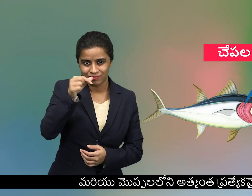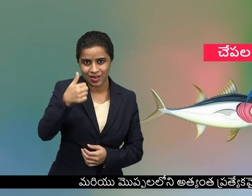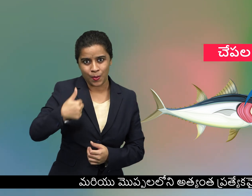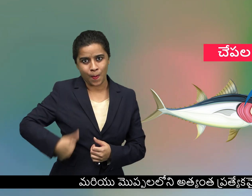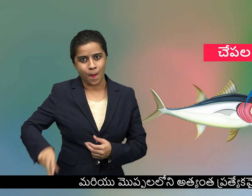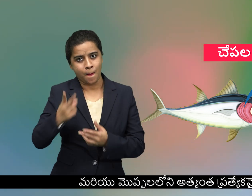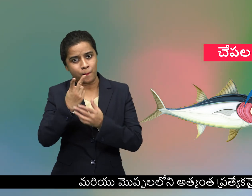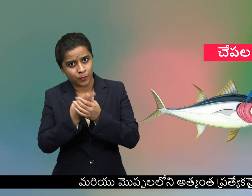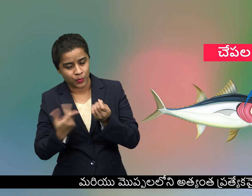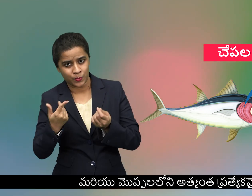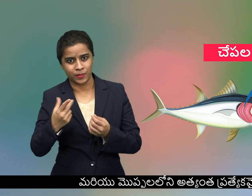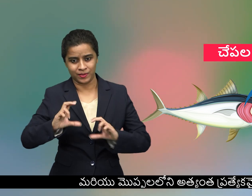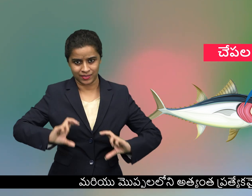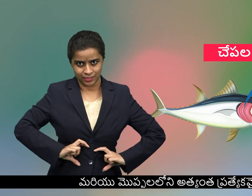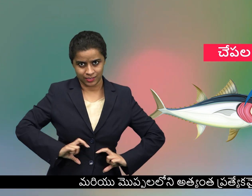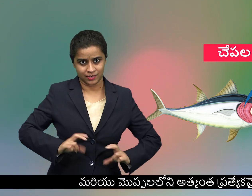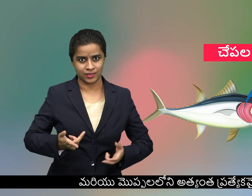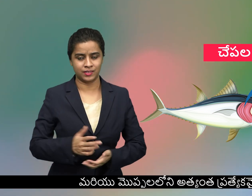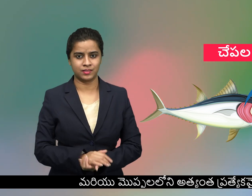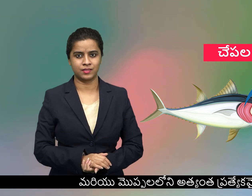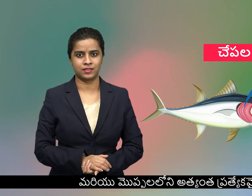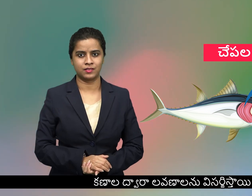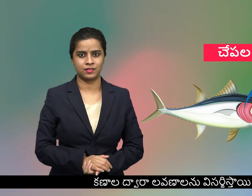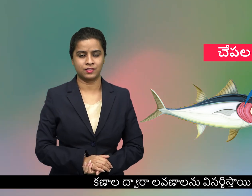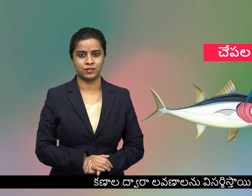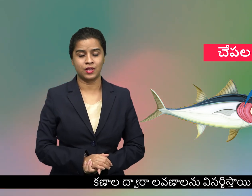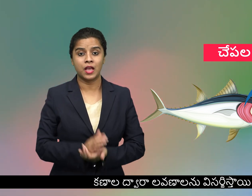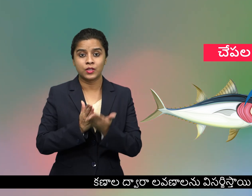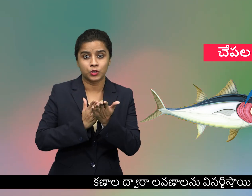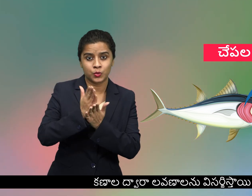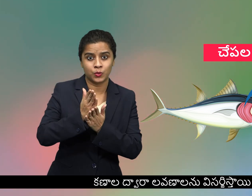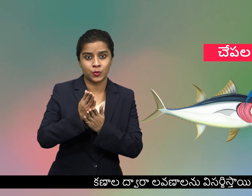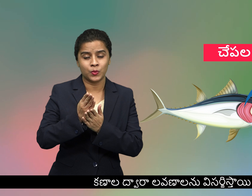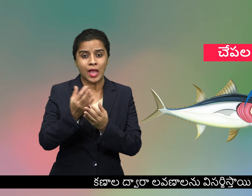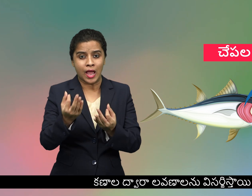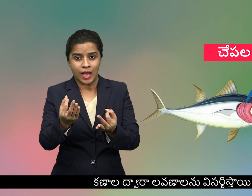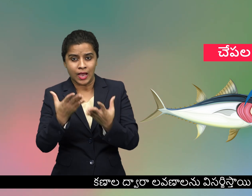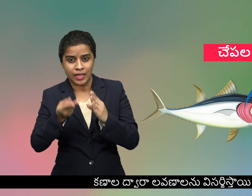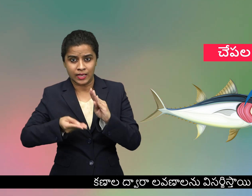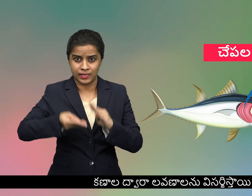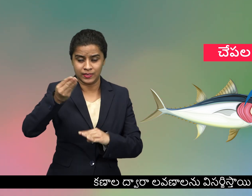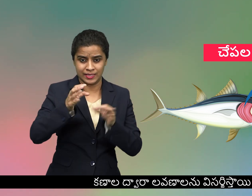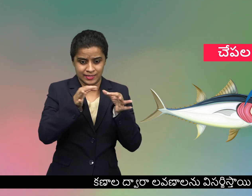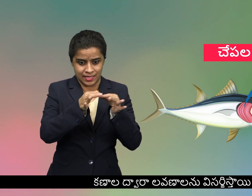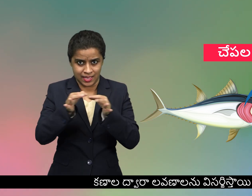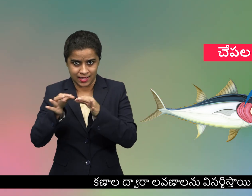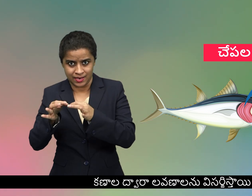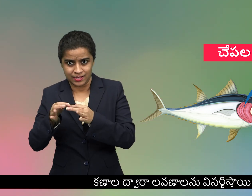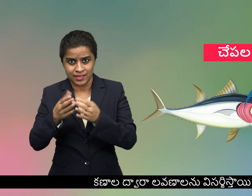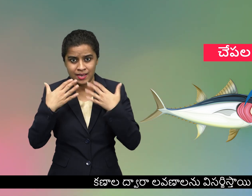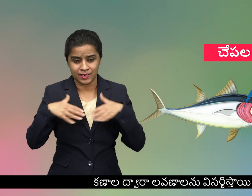మరియు మొప్పలలోని అత్యంత ప్రత్యేకమైన కణాల ద్వారా లవణాలను విసర్జిస్తాయి.